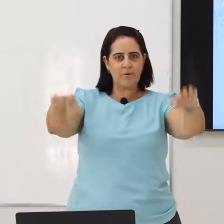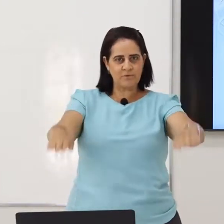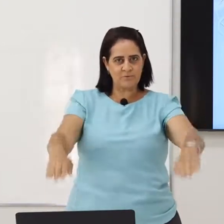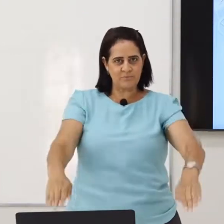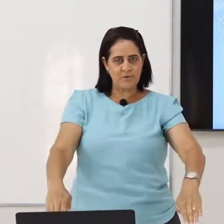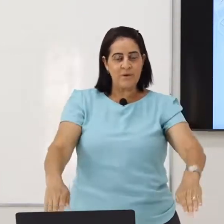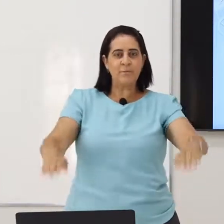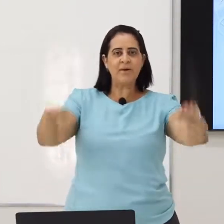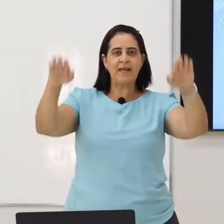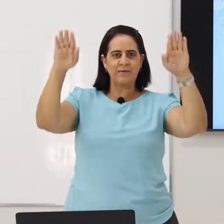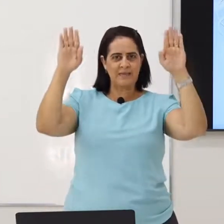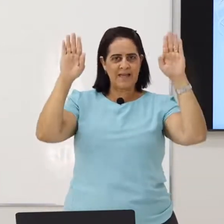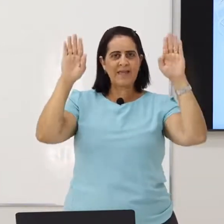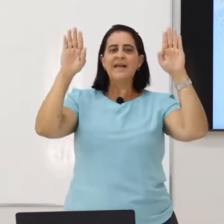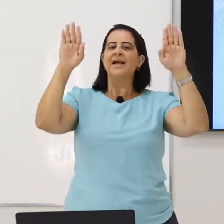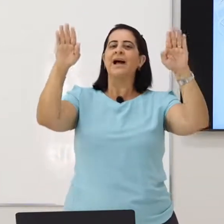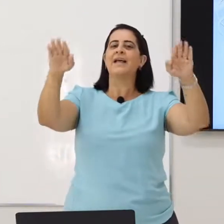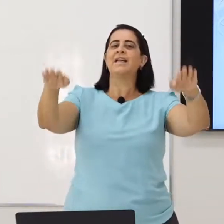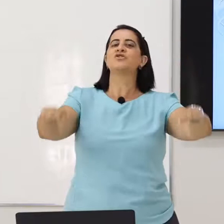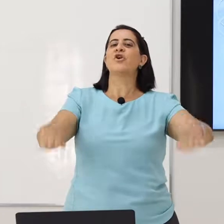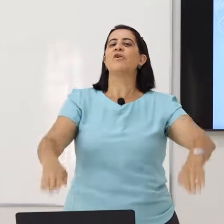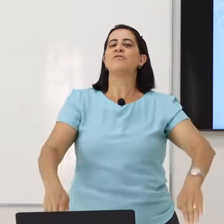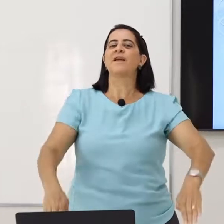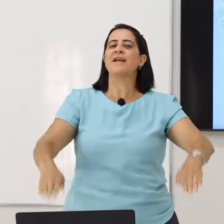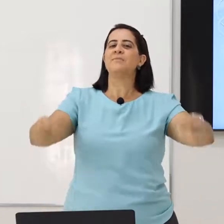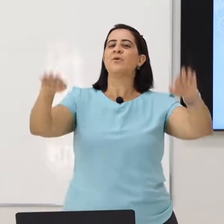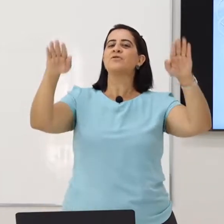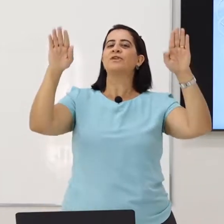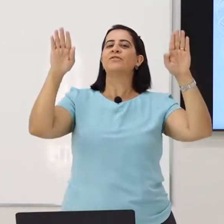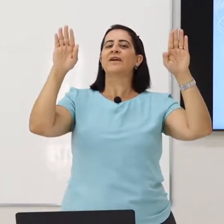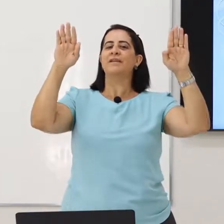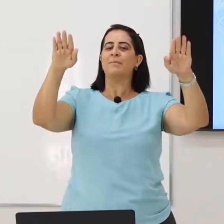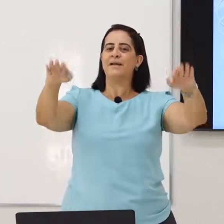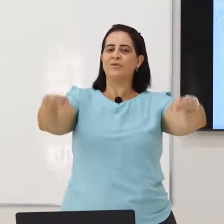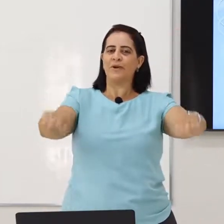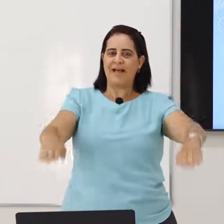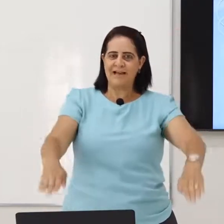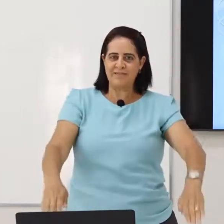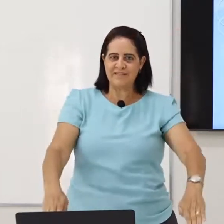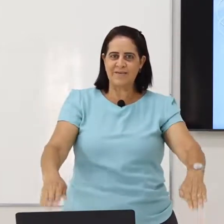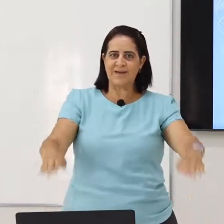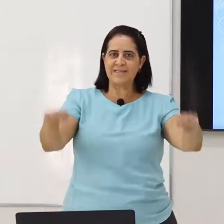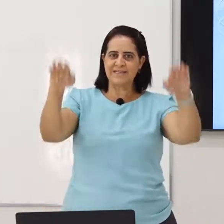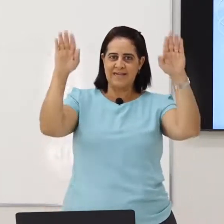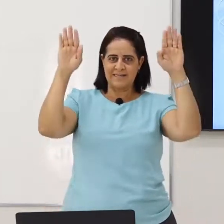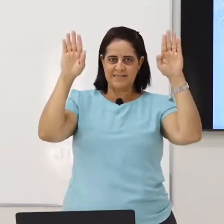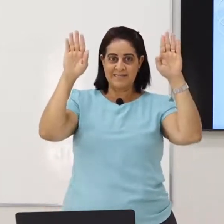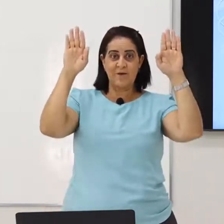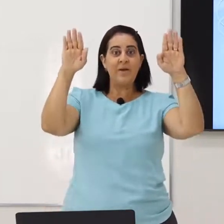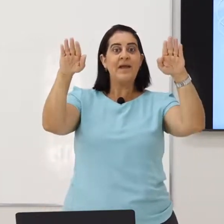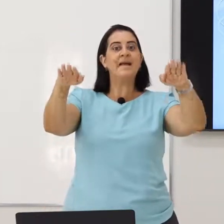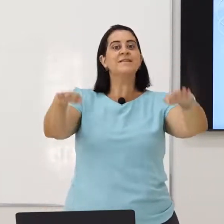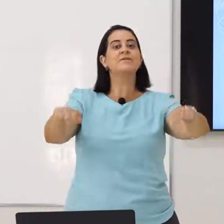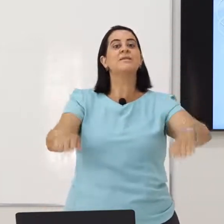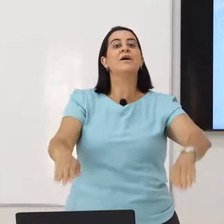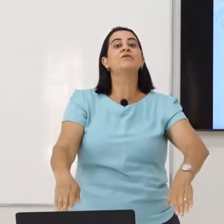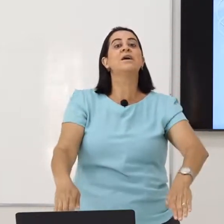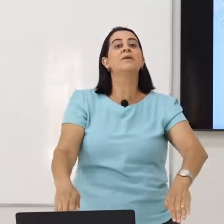Aeroporto. Por que não tem? Aquele jovem, aquele moço que fica trabalhando lá, fazendo essa sinalização, esse é o sinal de